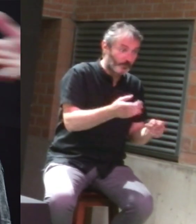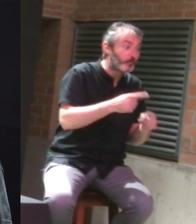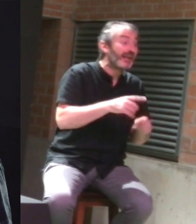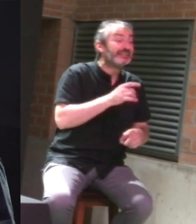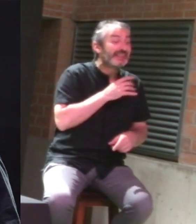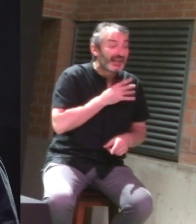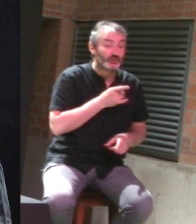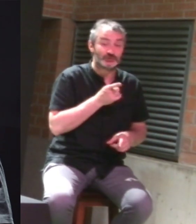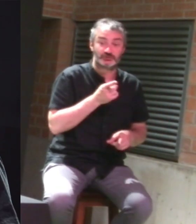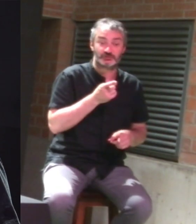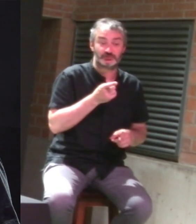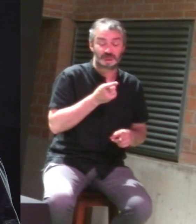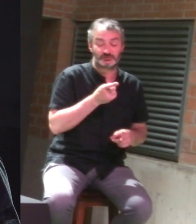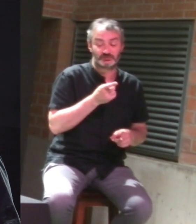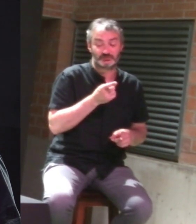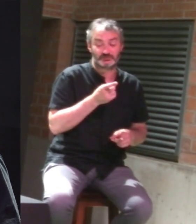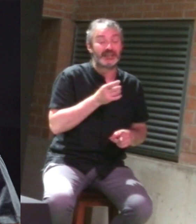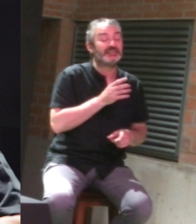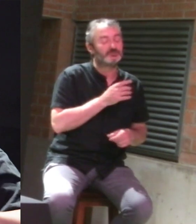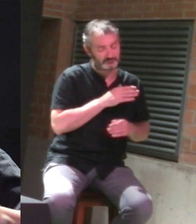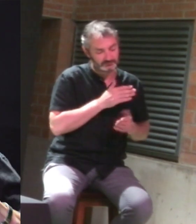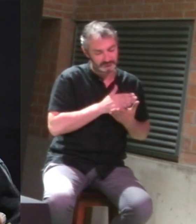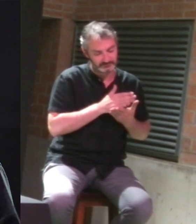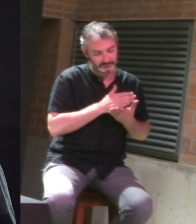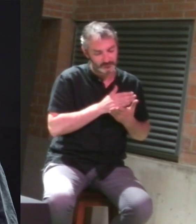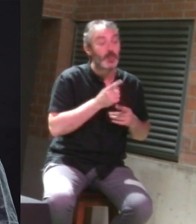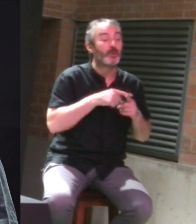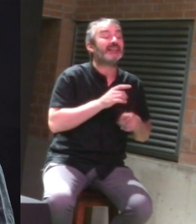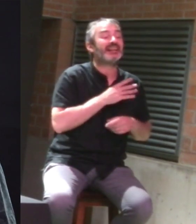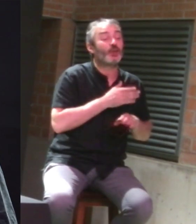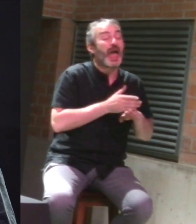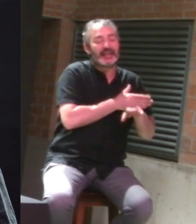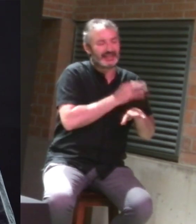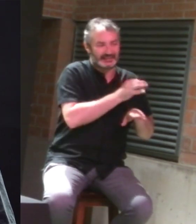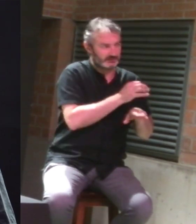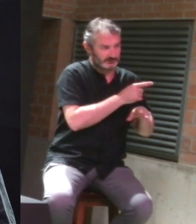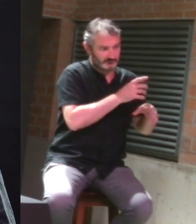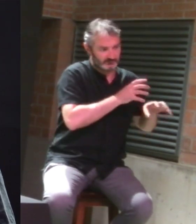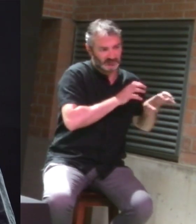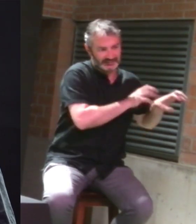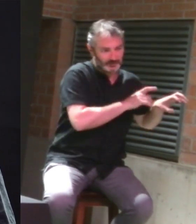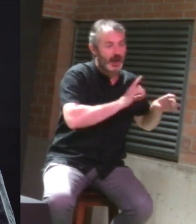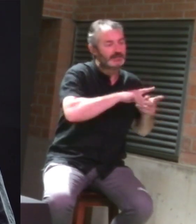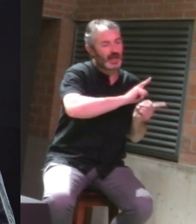en las sociedades obreras de oficio, pero especialmente en el sindicalismo, dominaba este planteamiento.